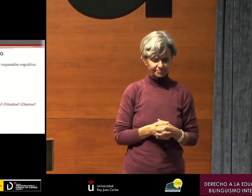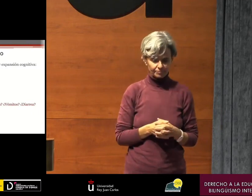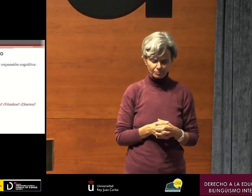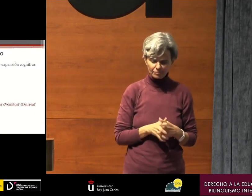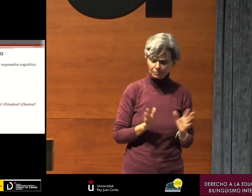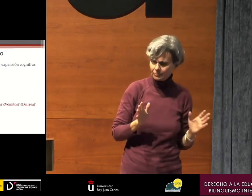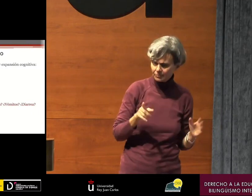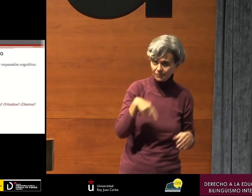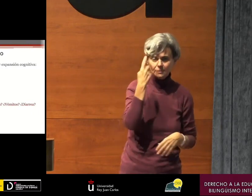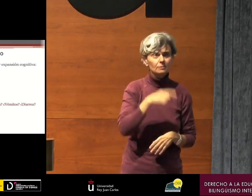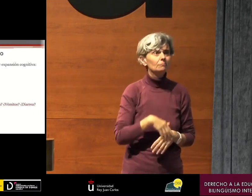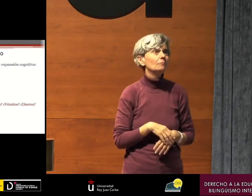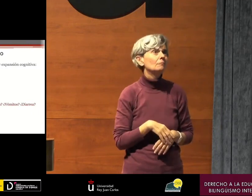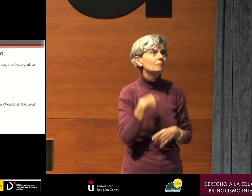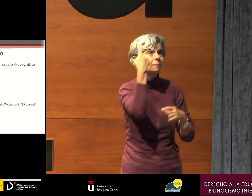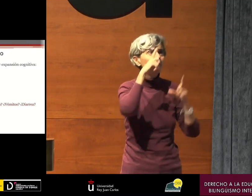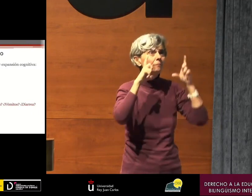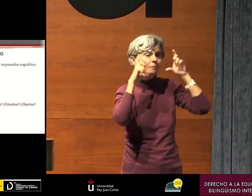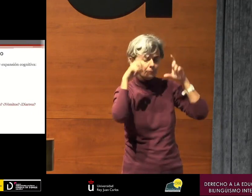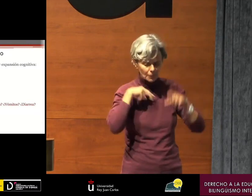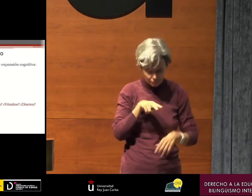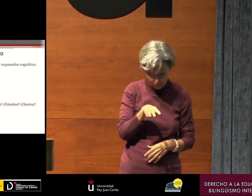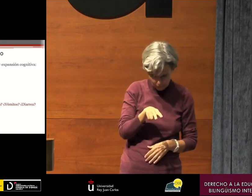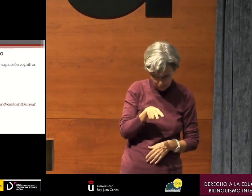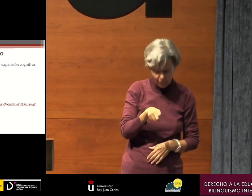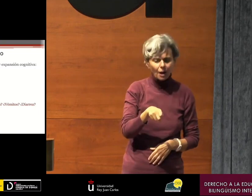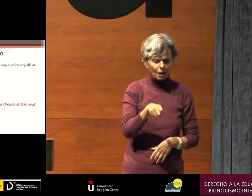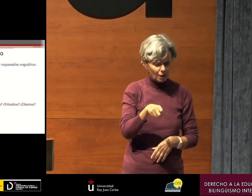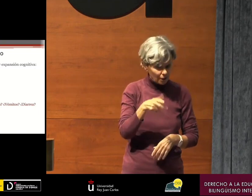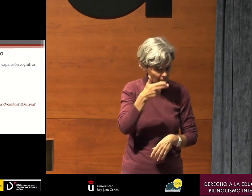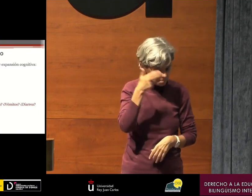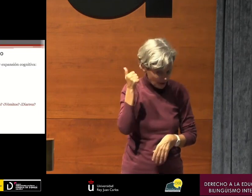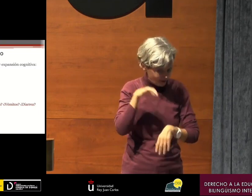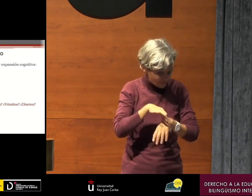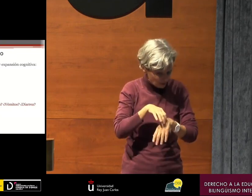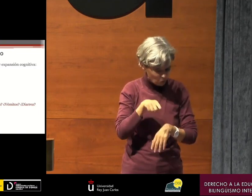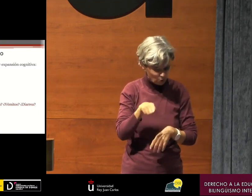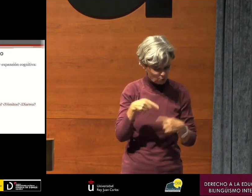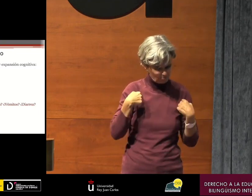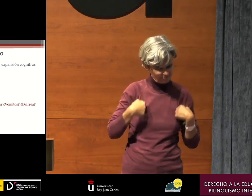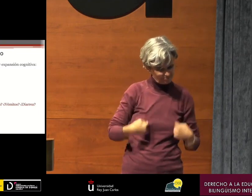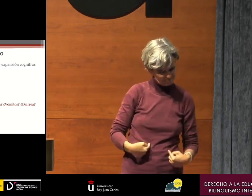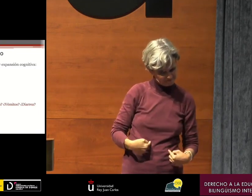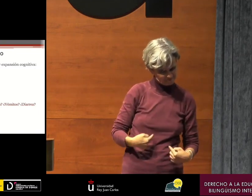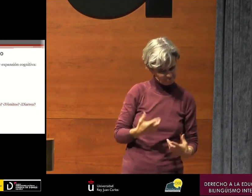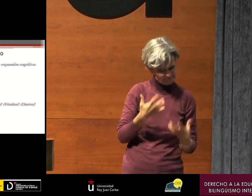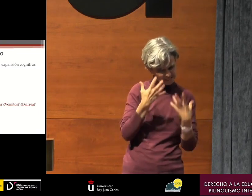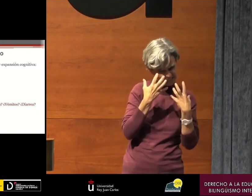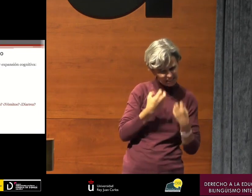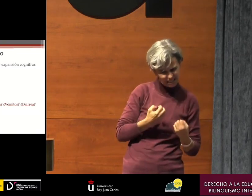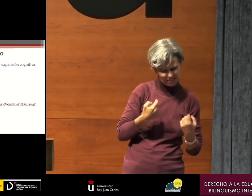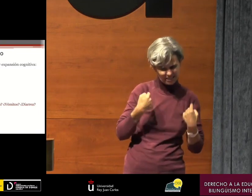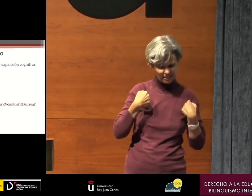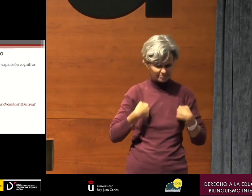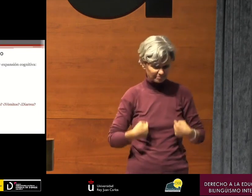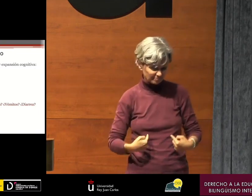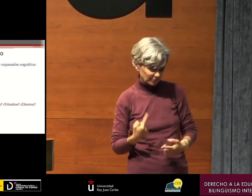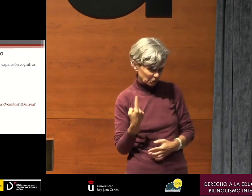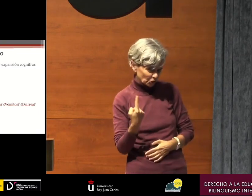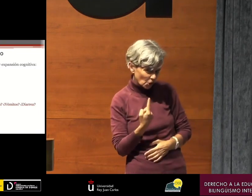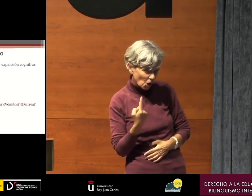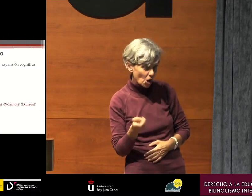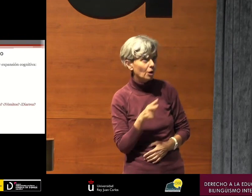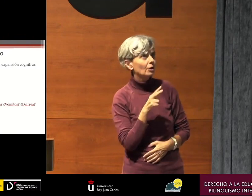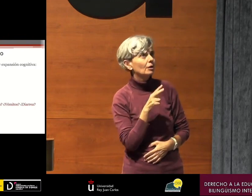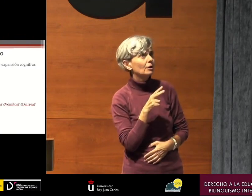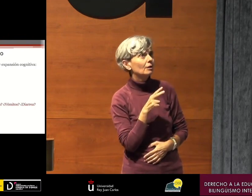Puede ser que no los conozca, ni siquiera sepa qué le pasa a Pau, pero bueno, ya le estamos dando esa información. O claro, estás triste